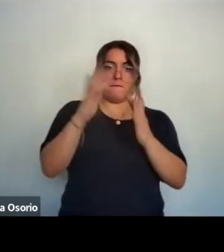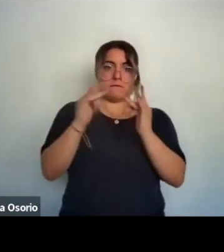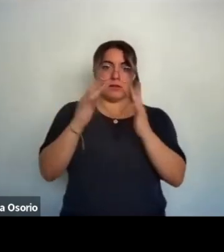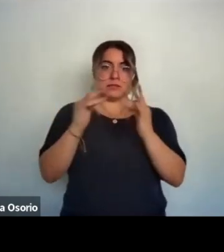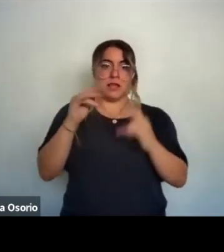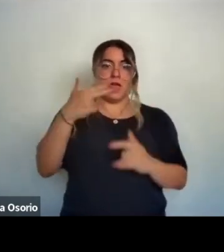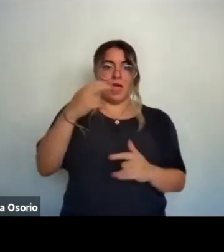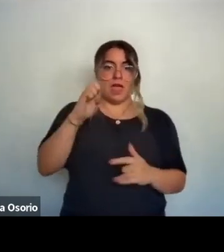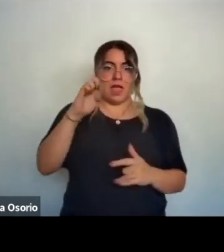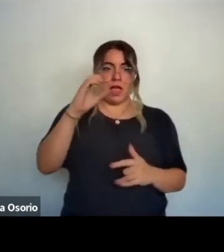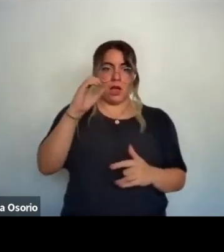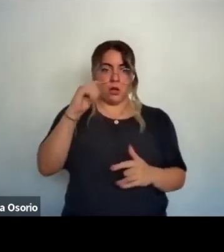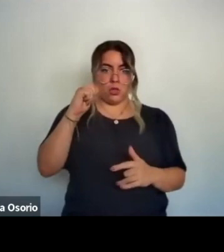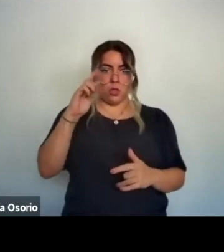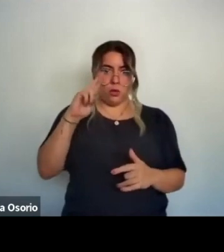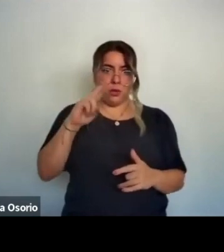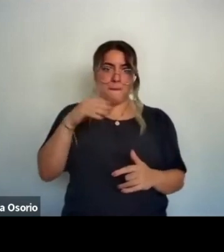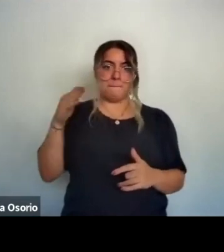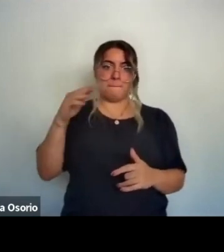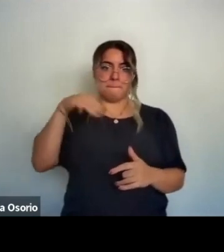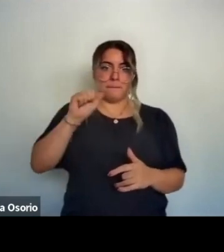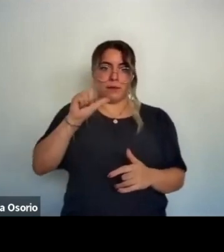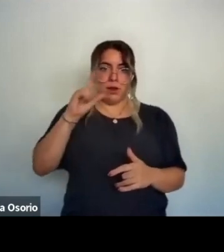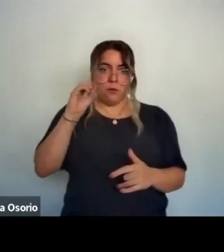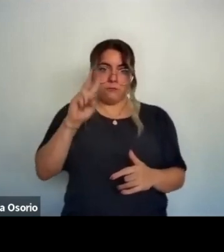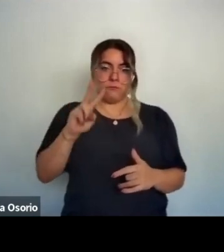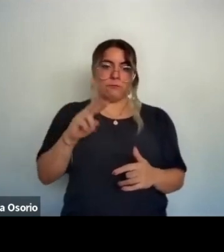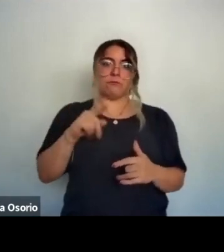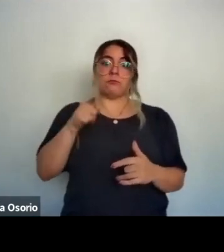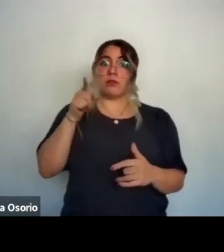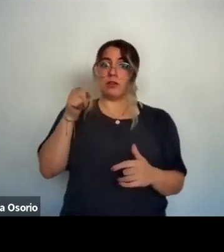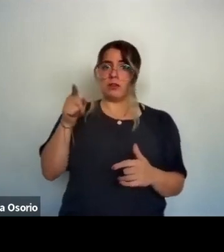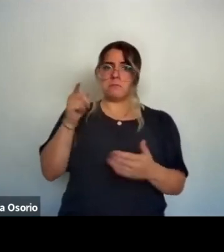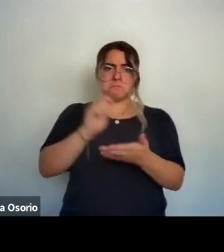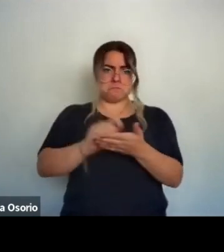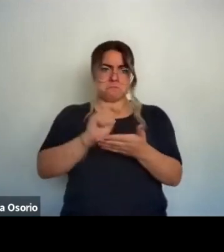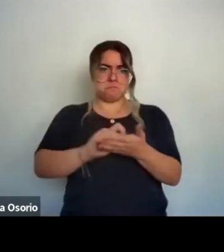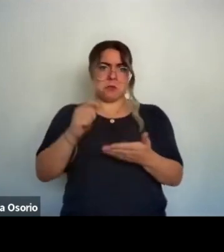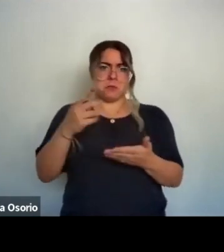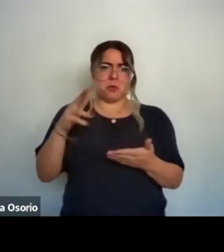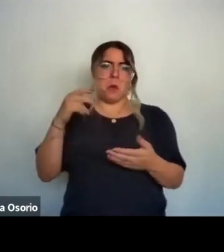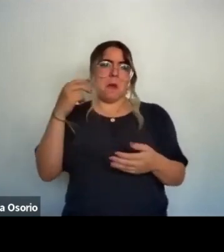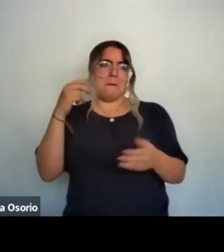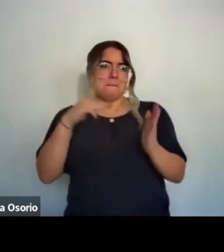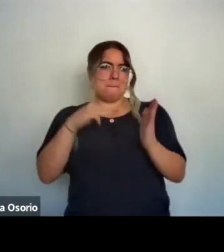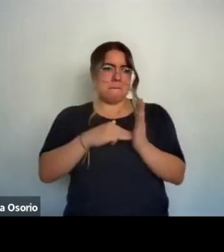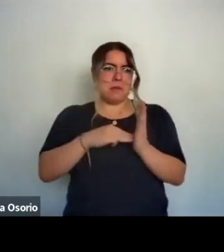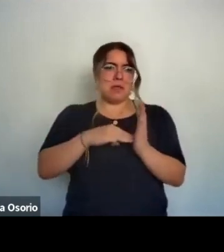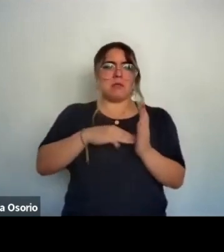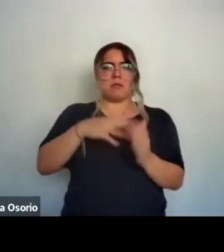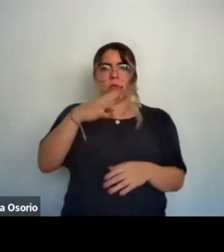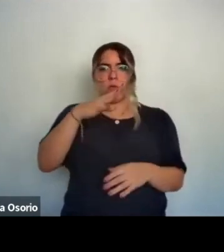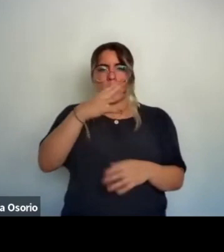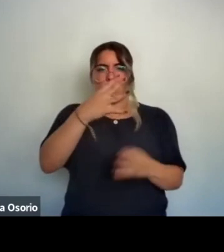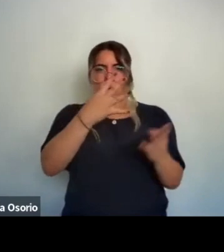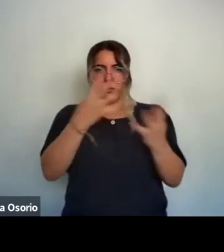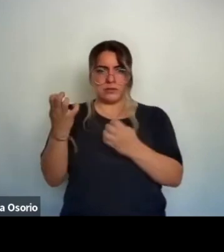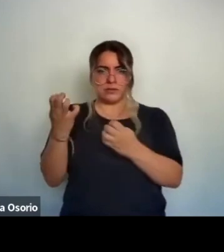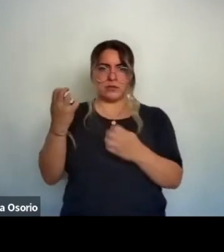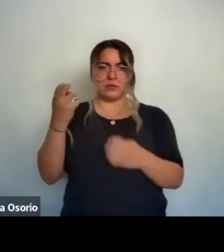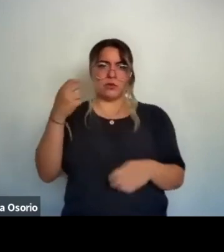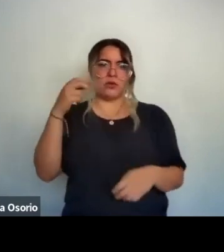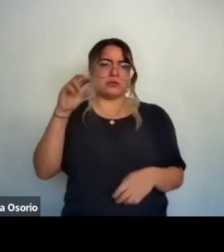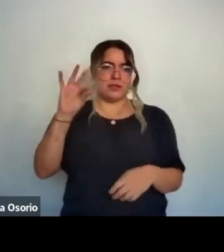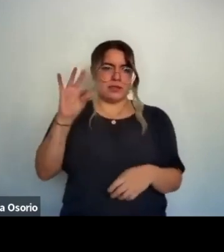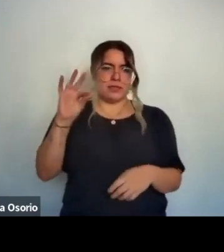Héctor Malot, escrita en 1878, que se llama Sin familia. Y, por ejemplo, esta